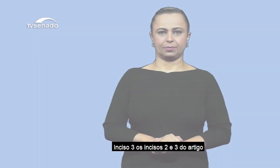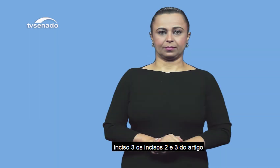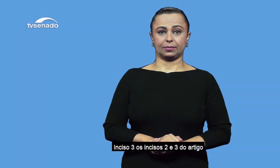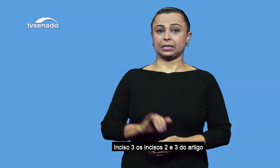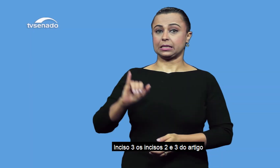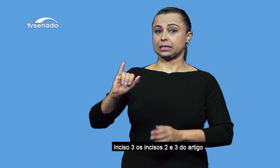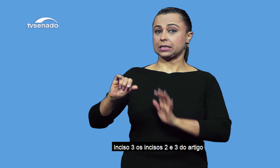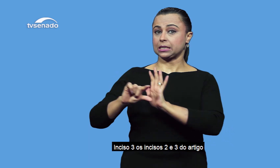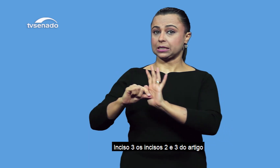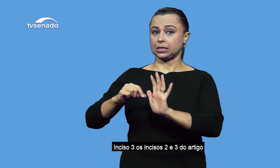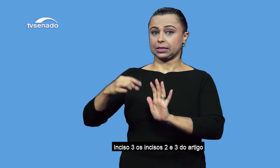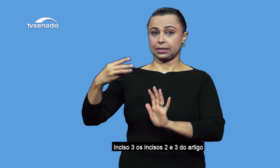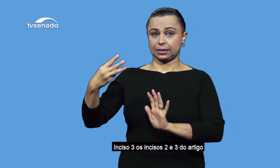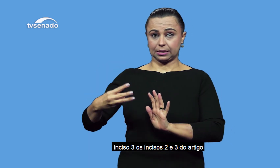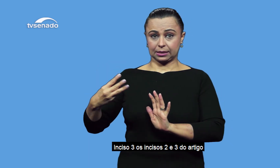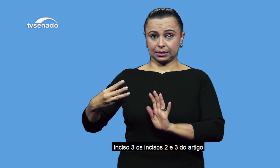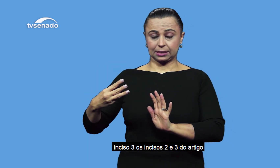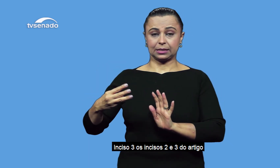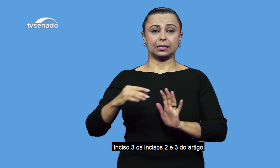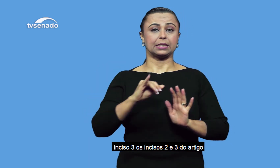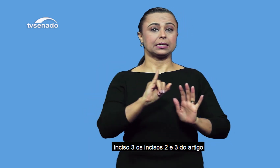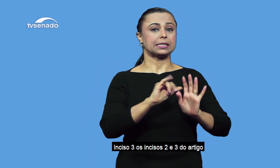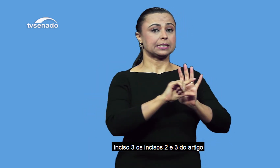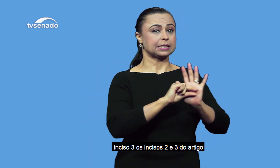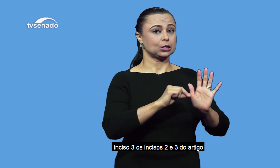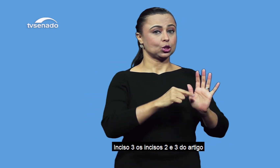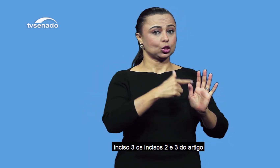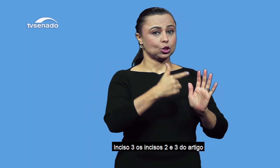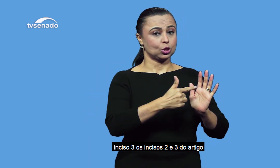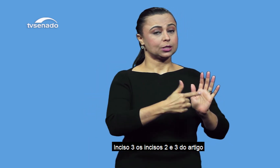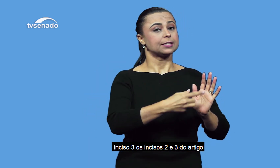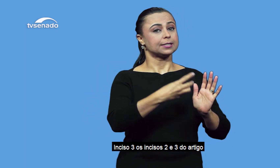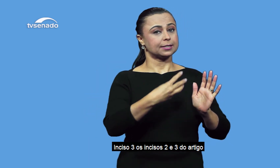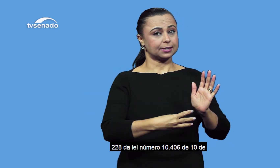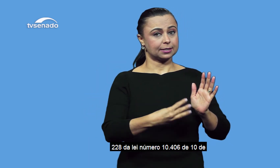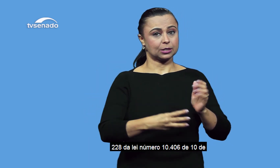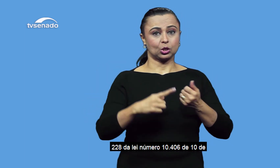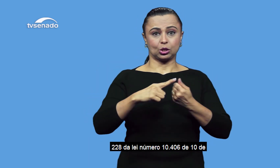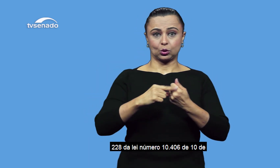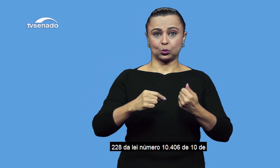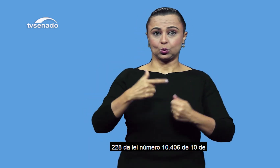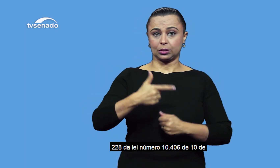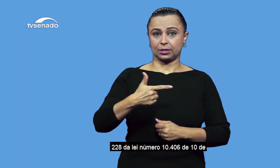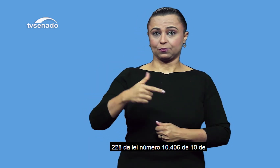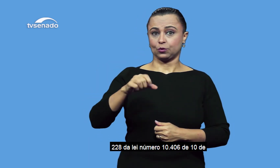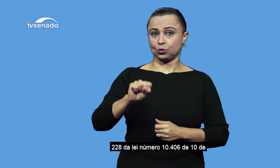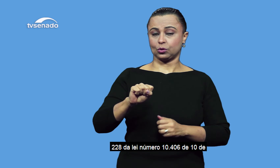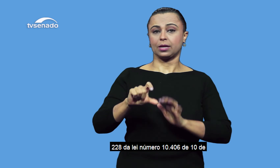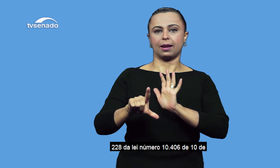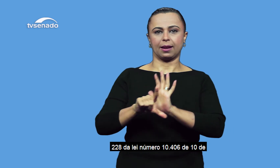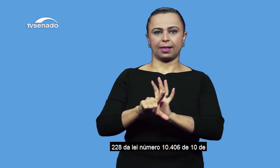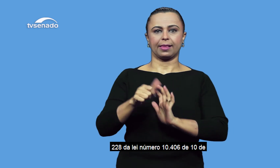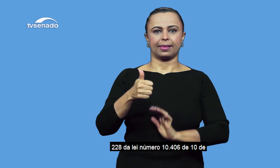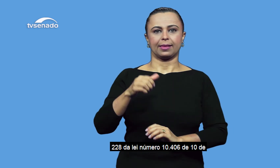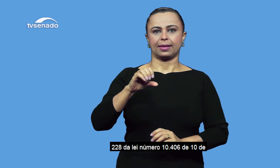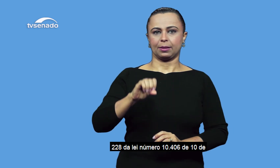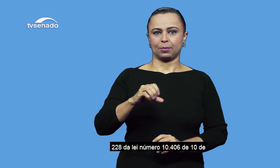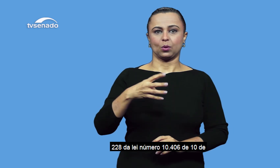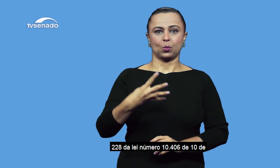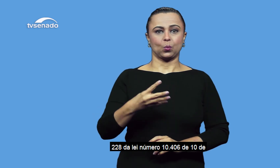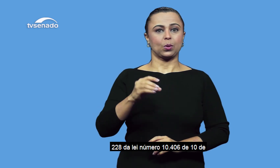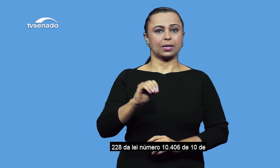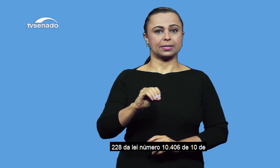o inciso 3 os incisos 2 e 3 do artigo 228 da lei número